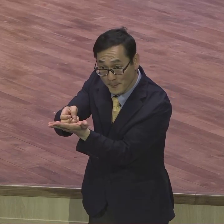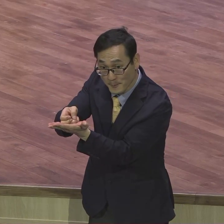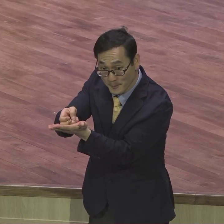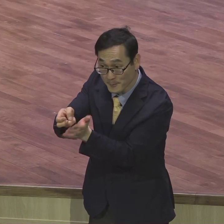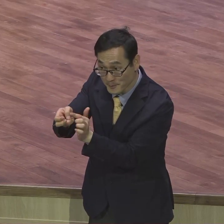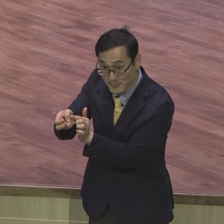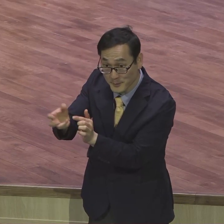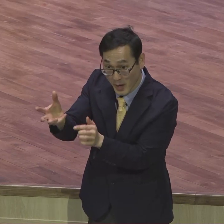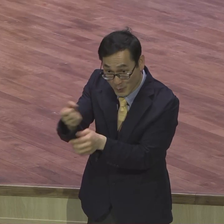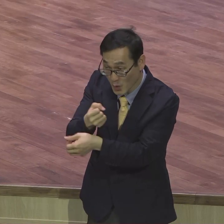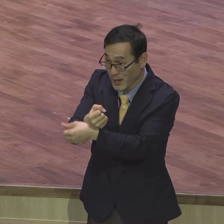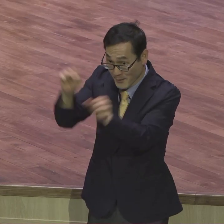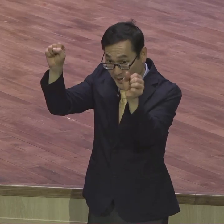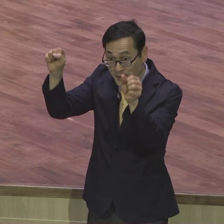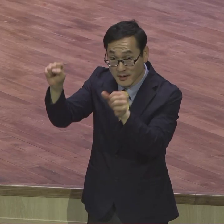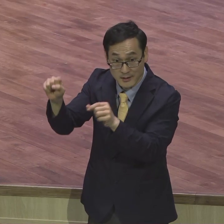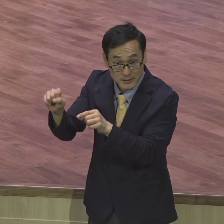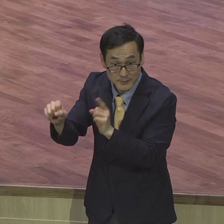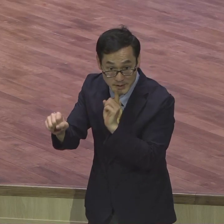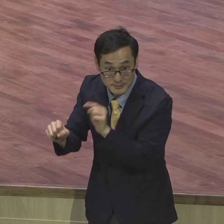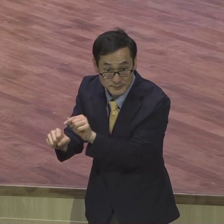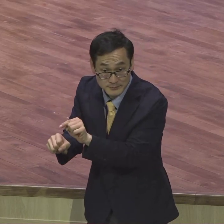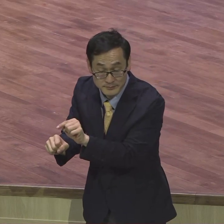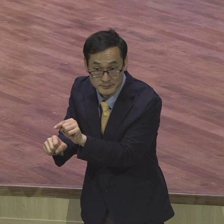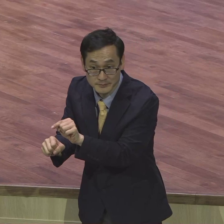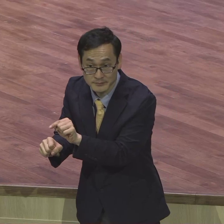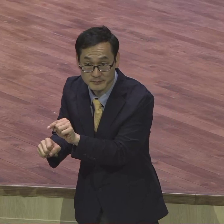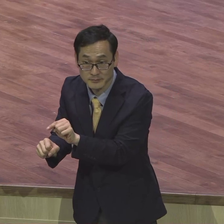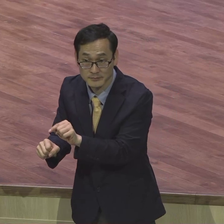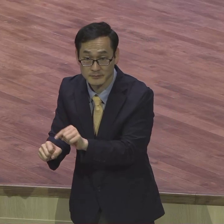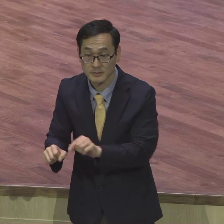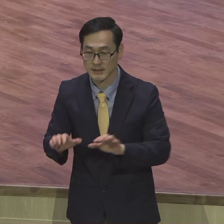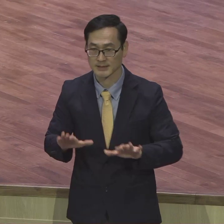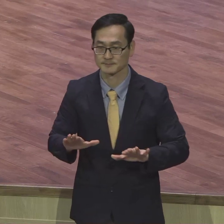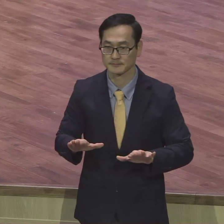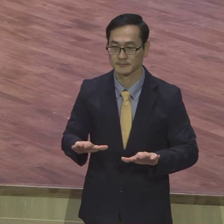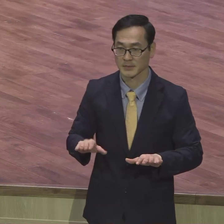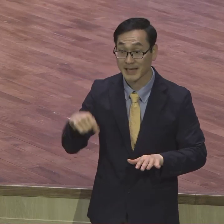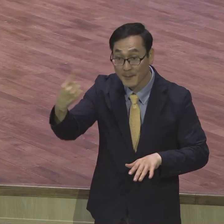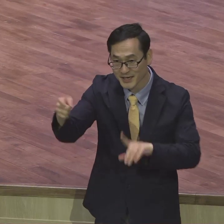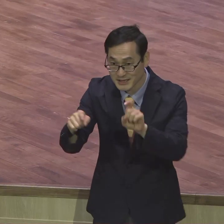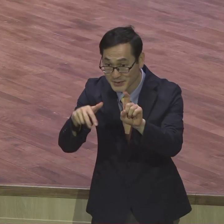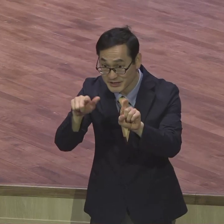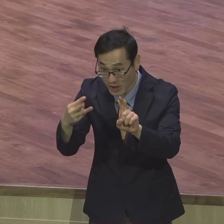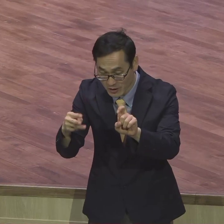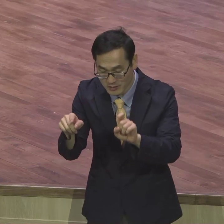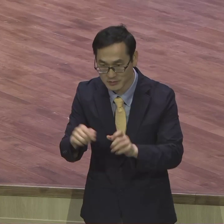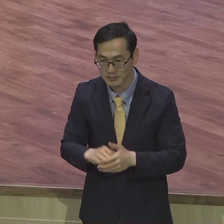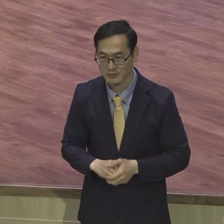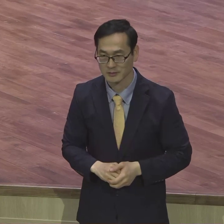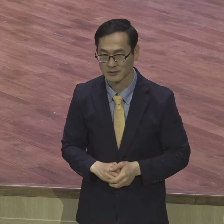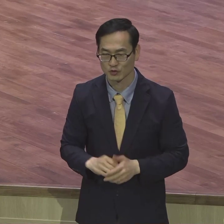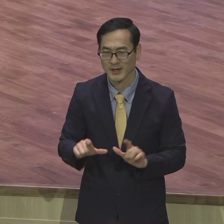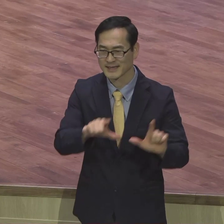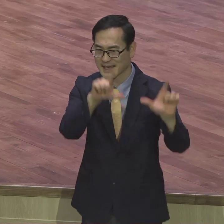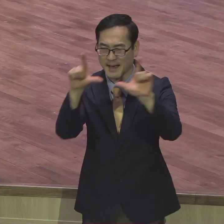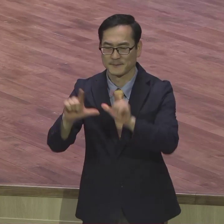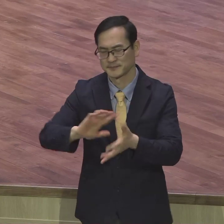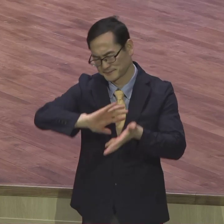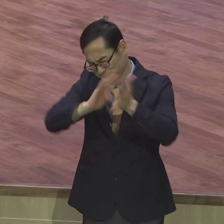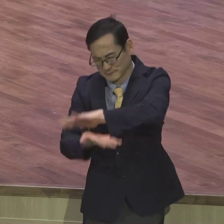하고 있는데 이제 뭡니까? 우리가 지배하는 삶의 원리가 달라졌다.